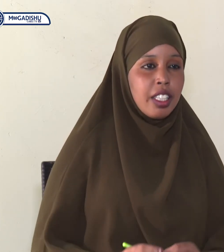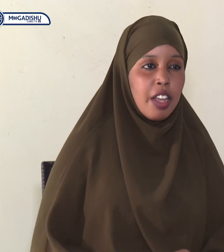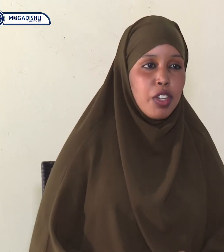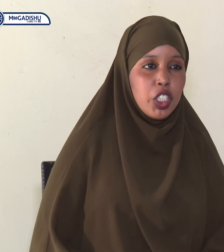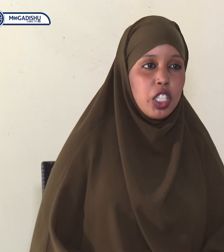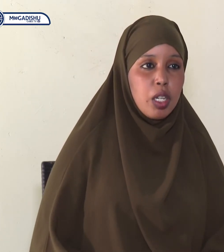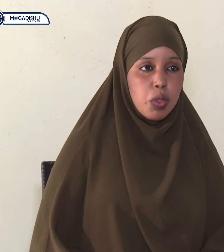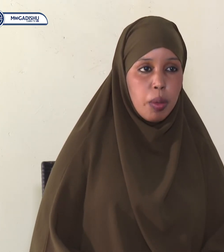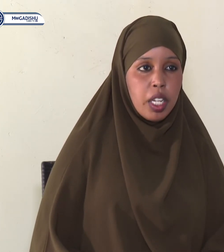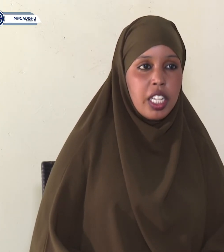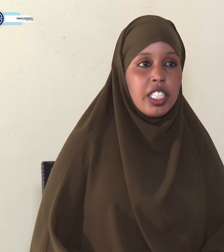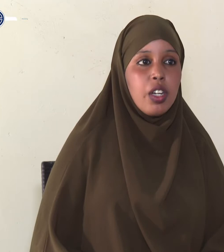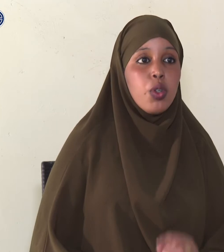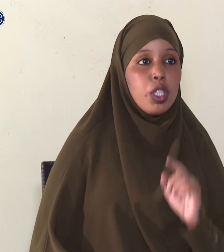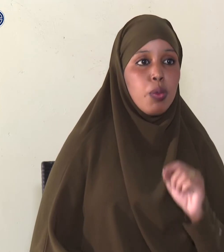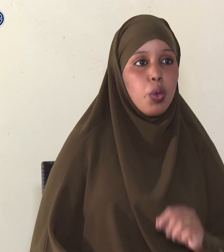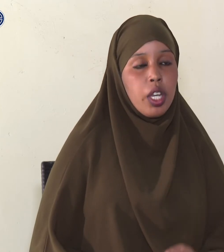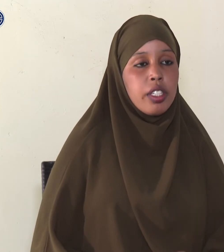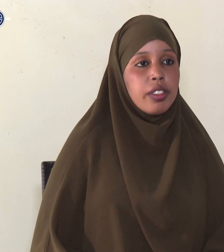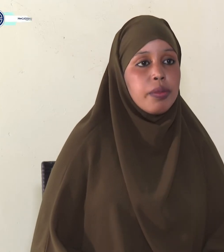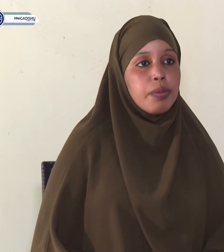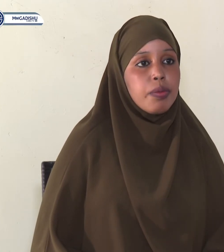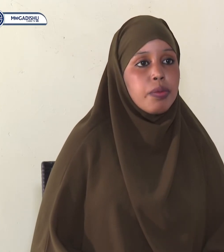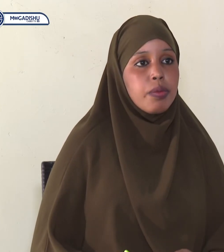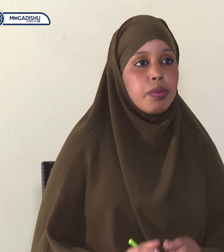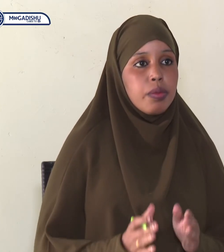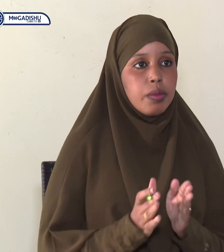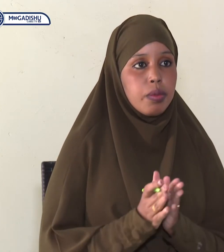maxaad tahay filashadiina mustaqbalka adinka oo idiin muuqda